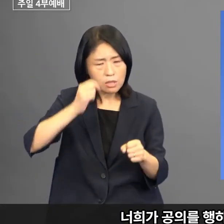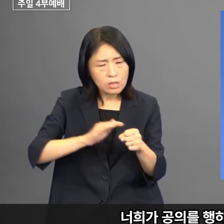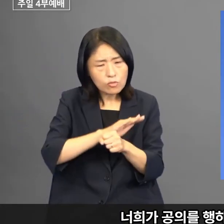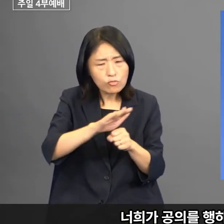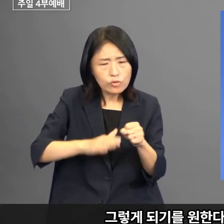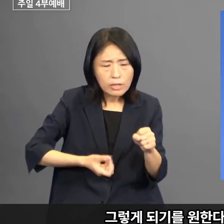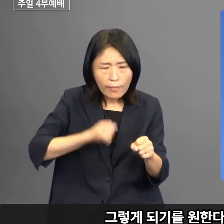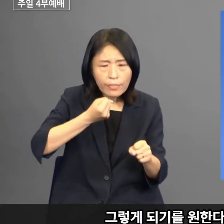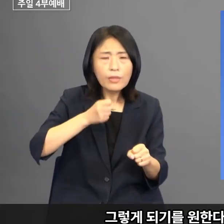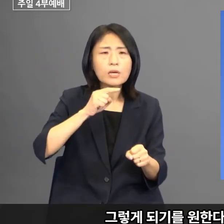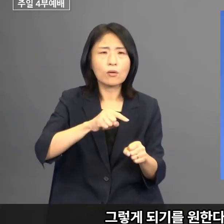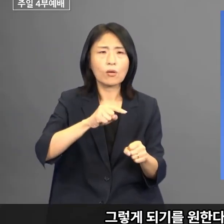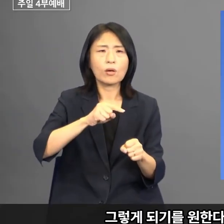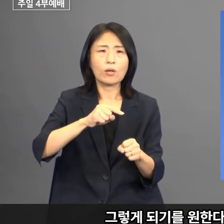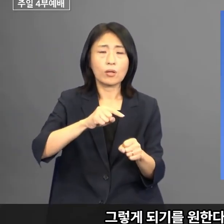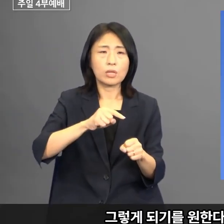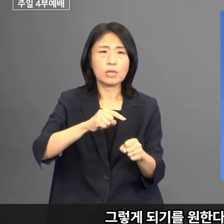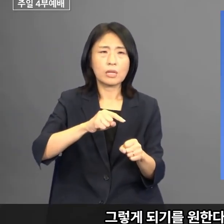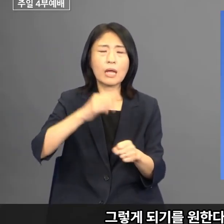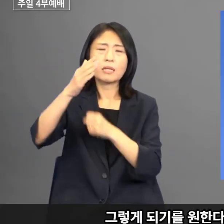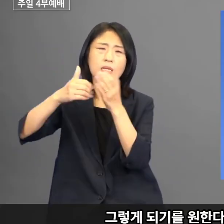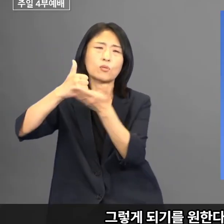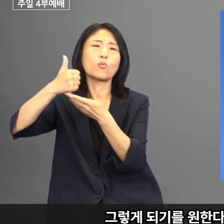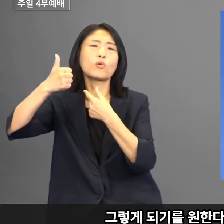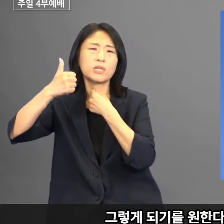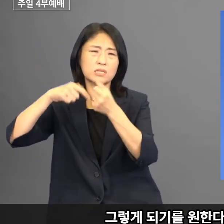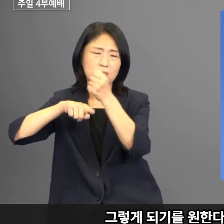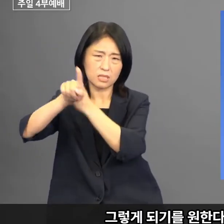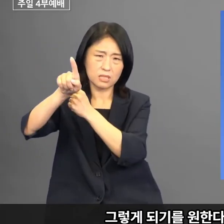것, 그렇게 되기를 원한다라고 말씀을 하세요.